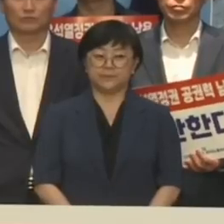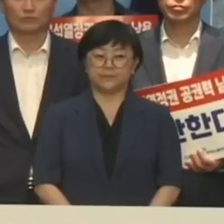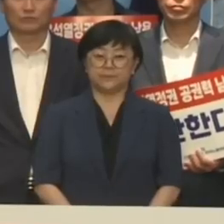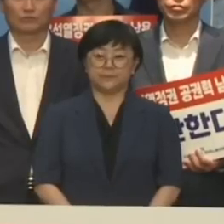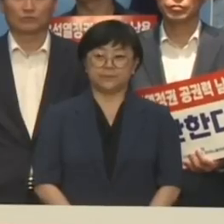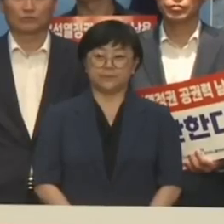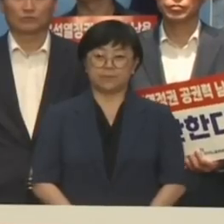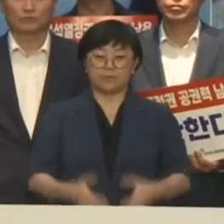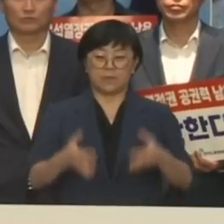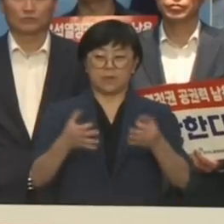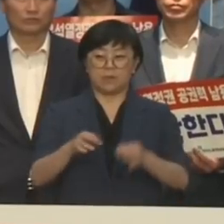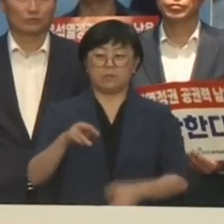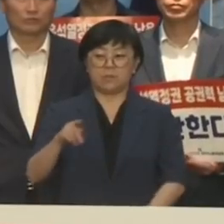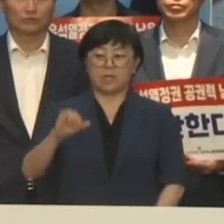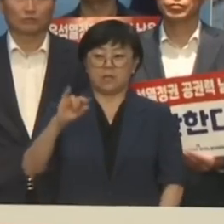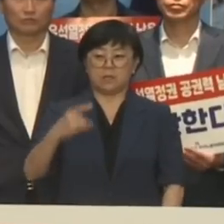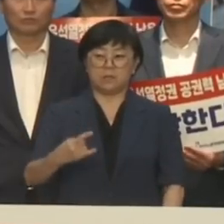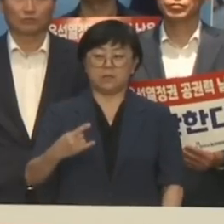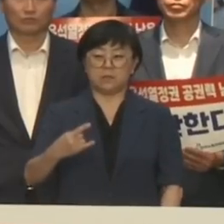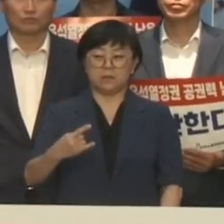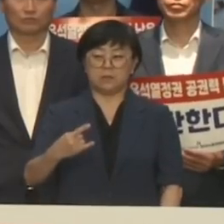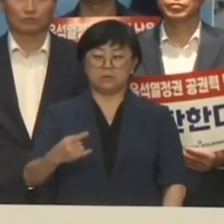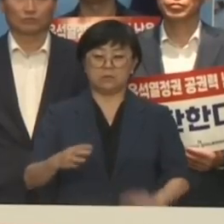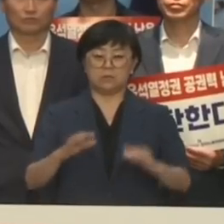네, 김상희 의원님 오셨습니다.